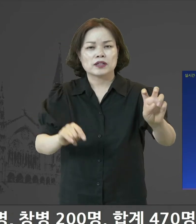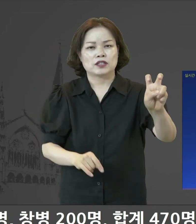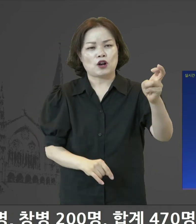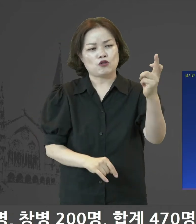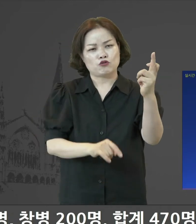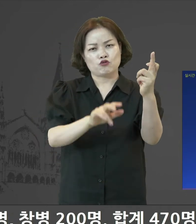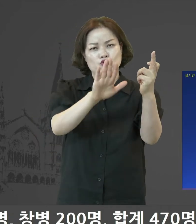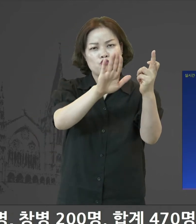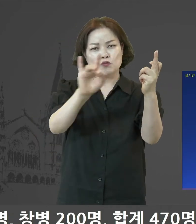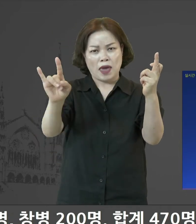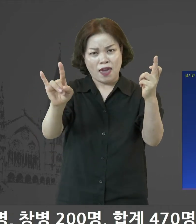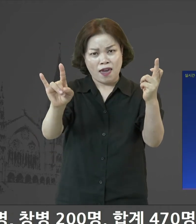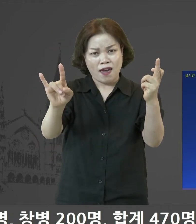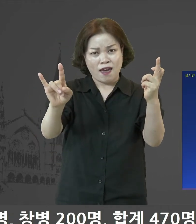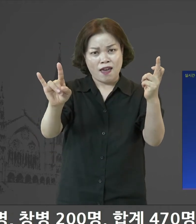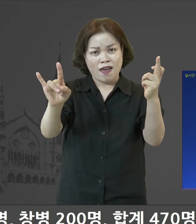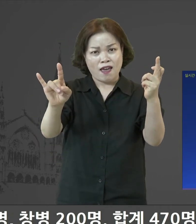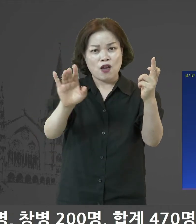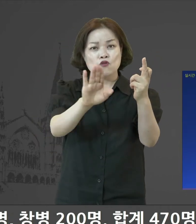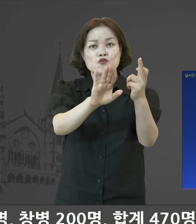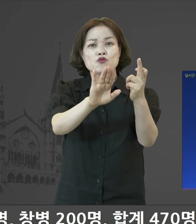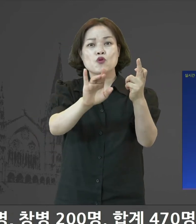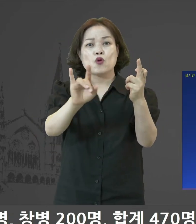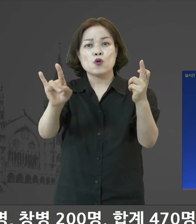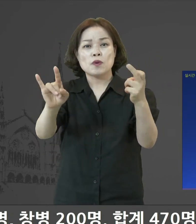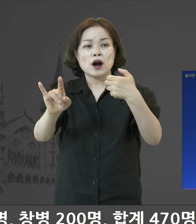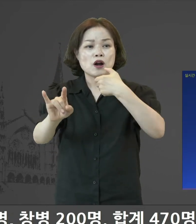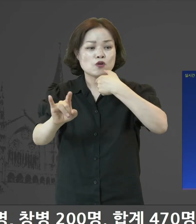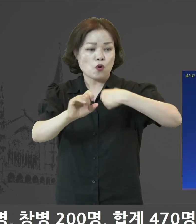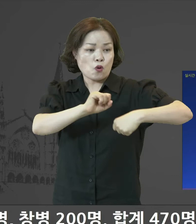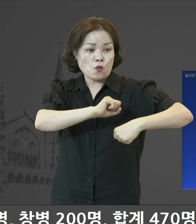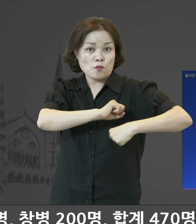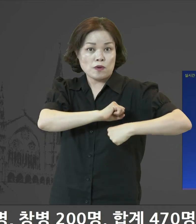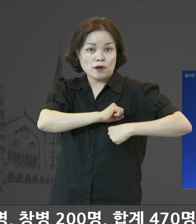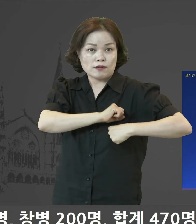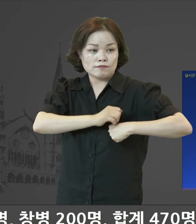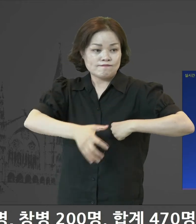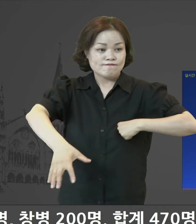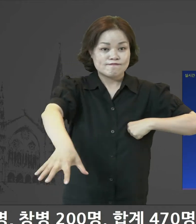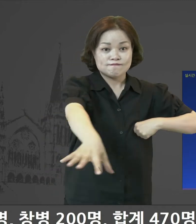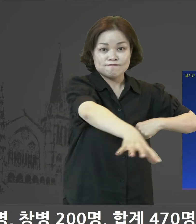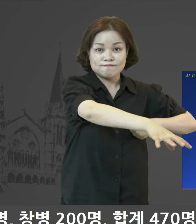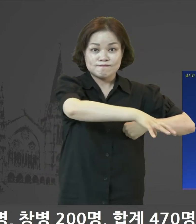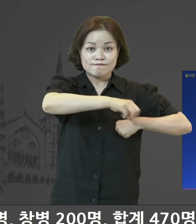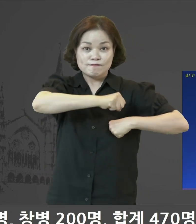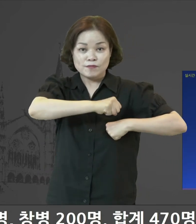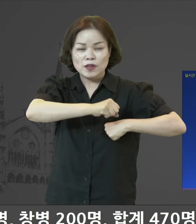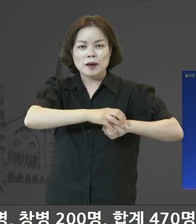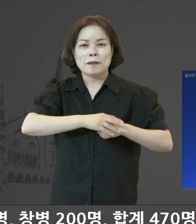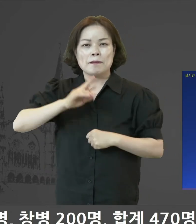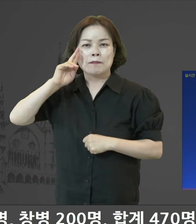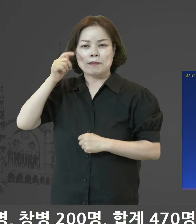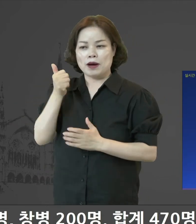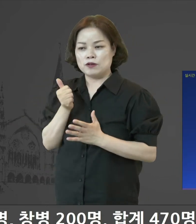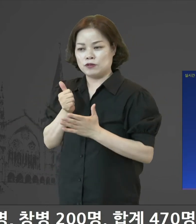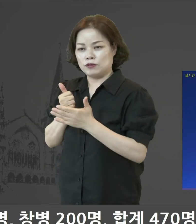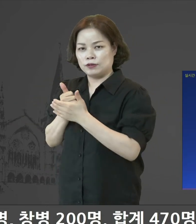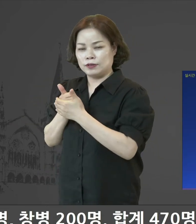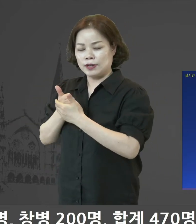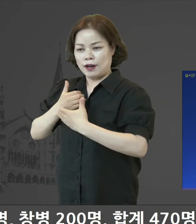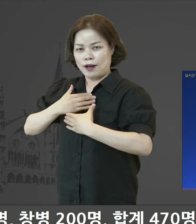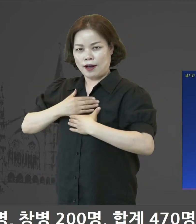12배. 약 12배의 로마 병력을 동원해서 바울을